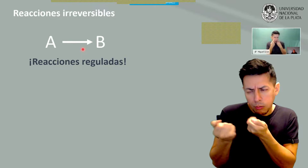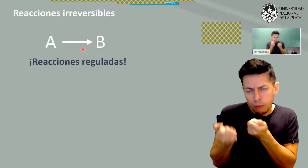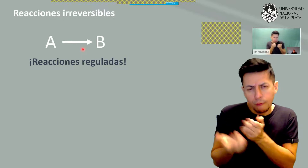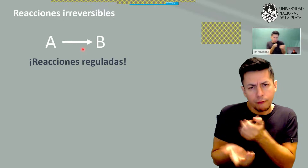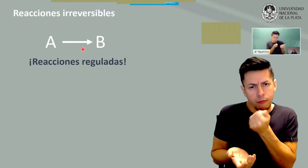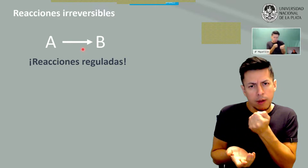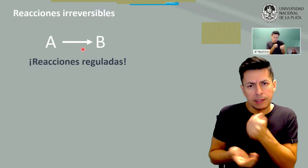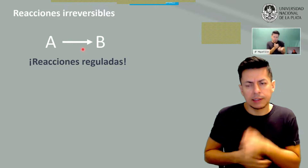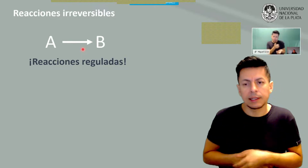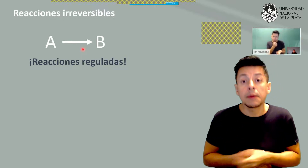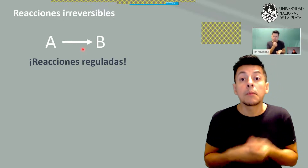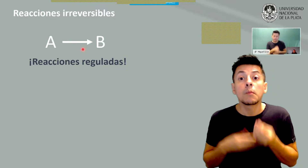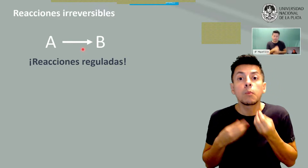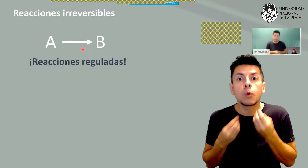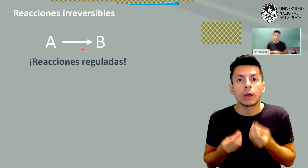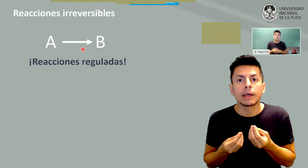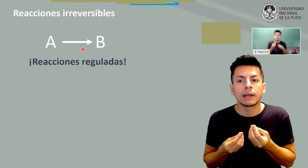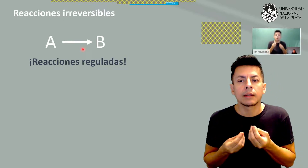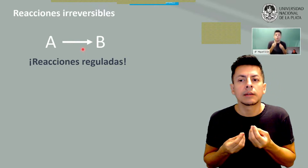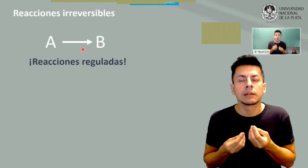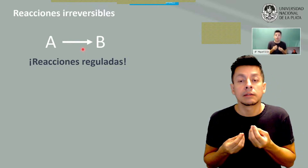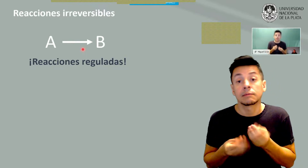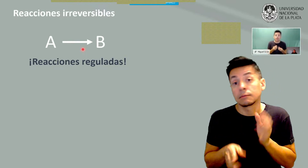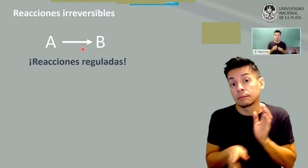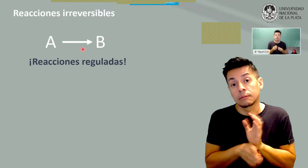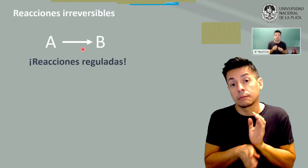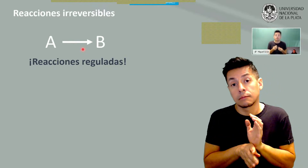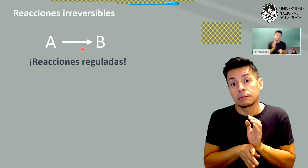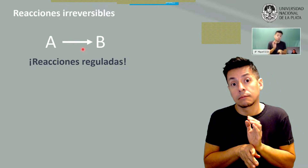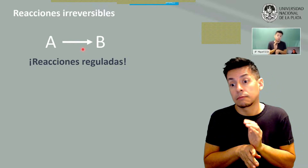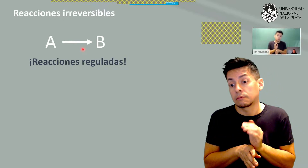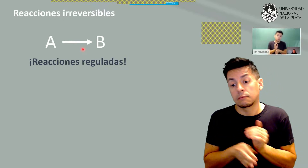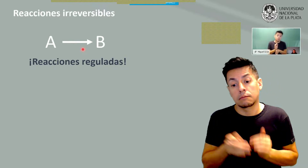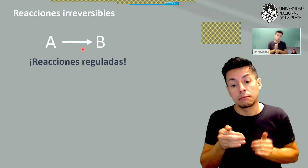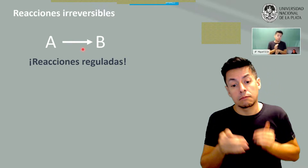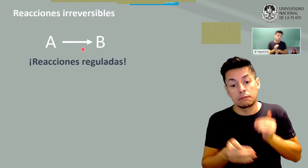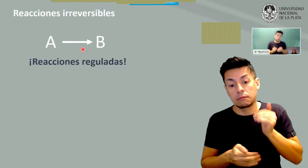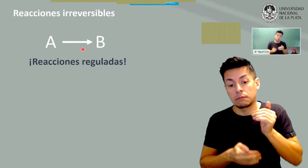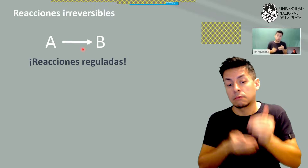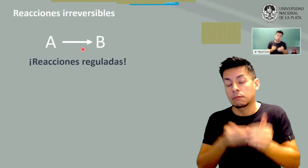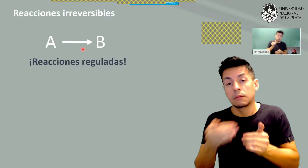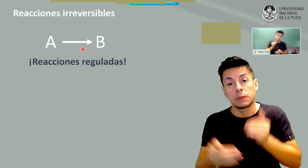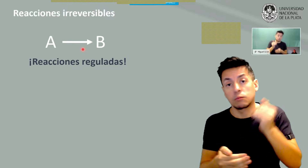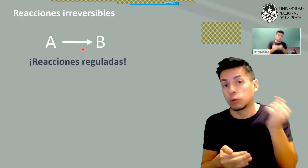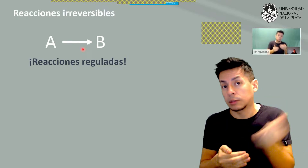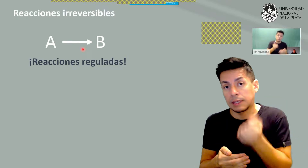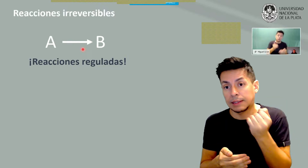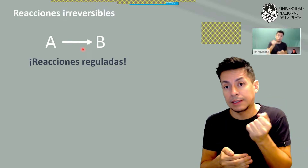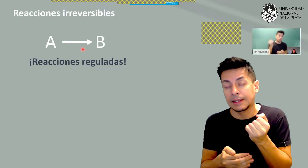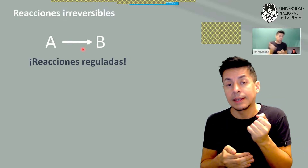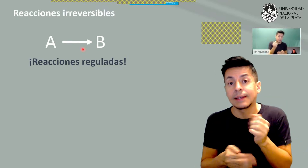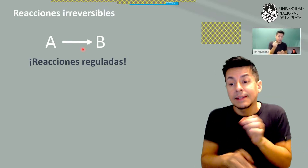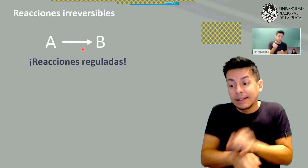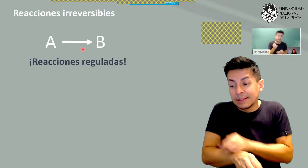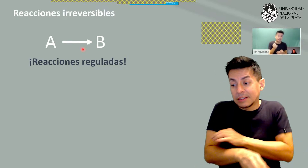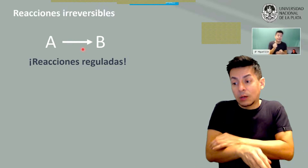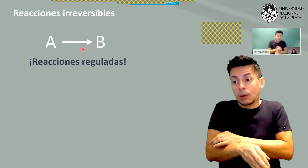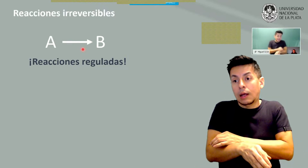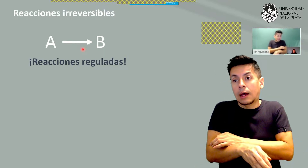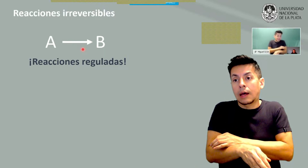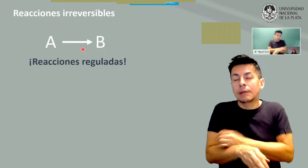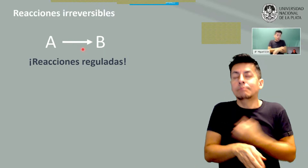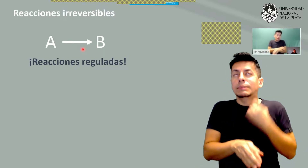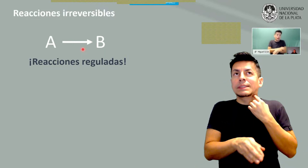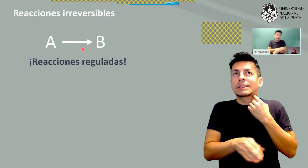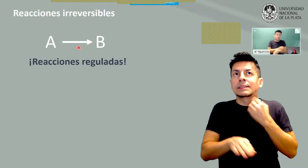¿Por qué? Bueno, porque justamente son pasos importantes de dar, ¿sí? Que la célula no va a poder arrepentirse luego de